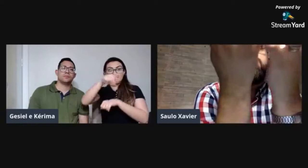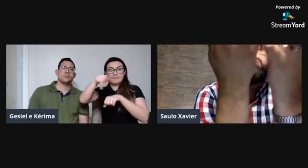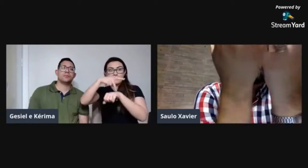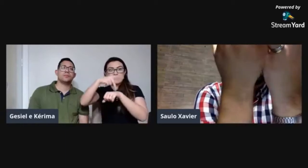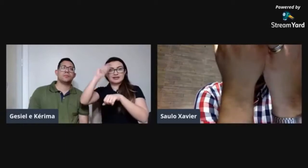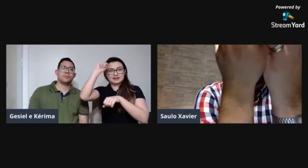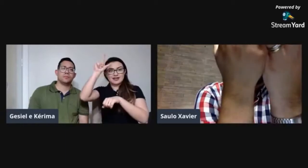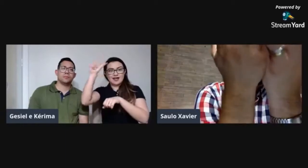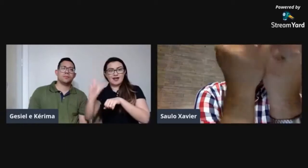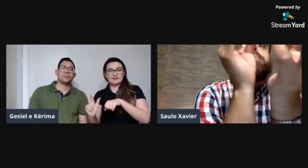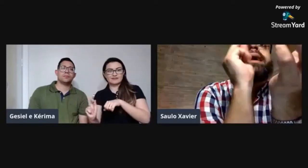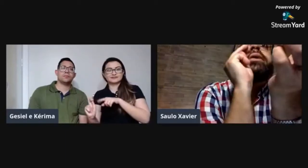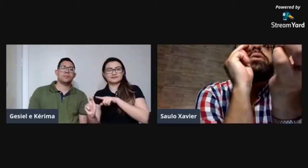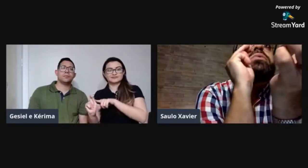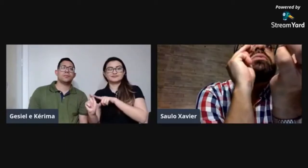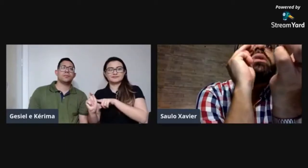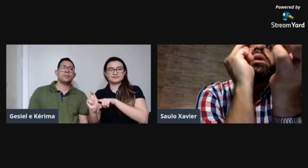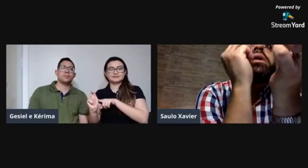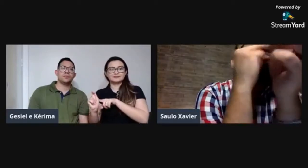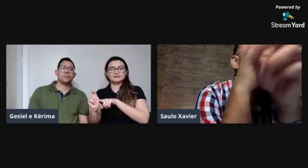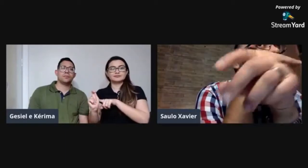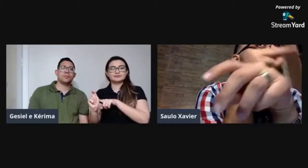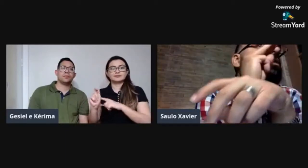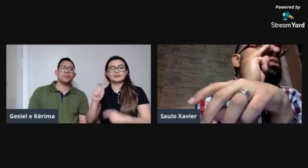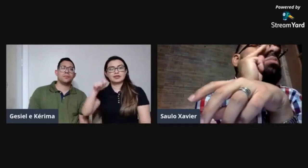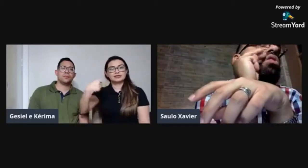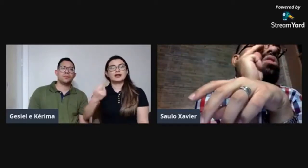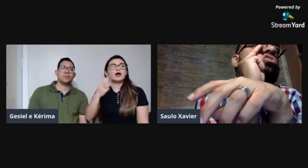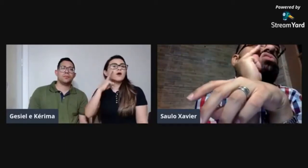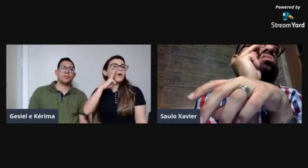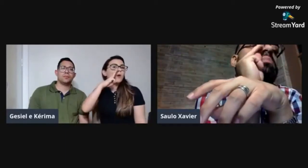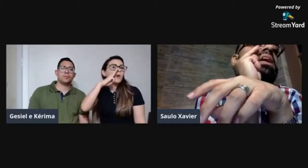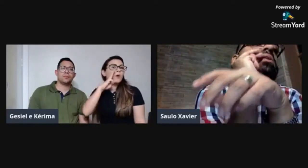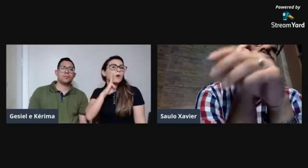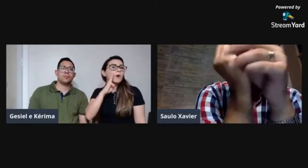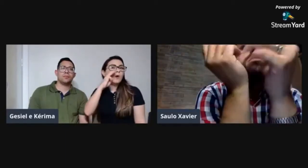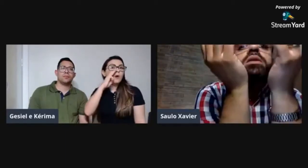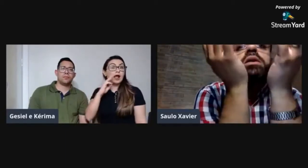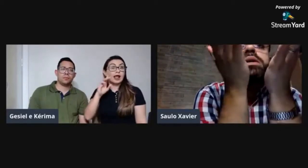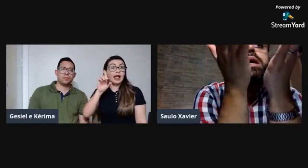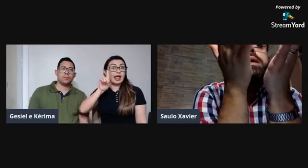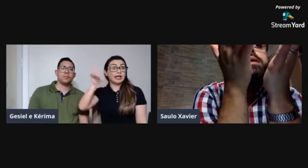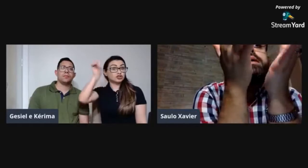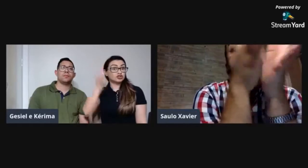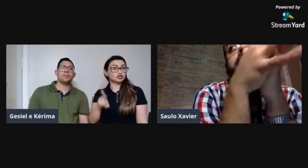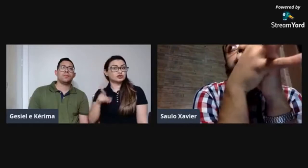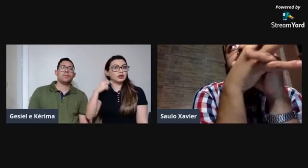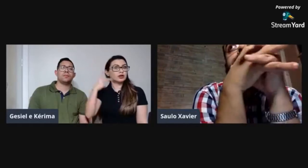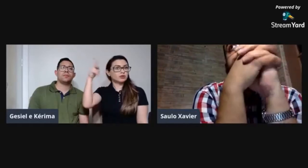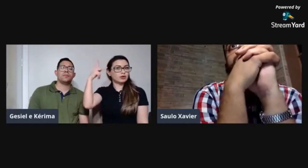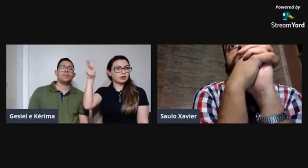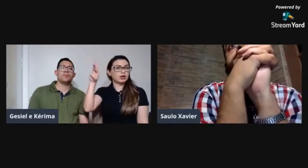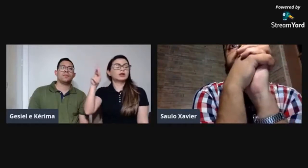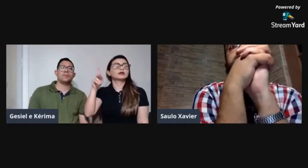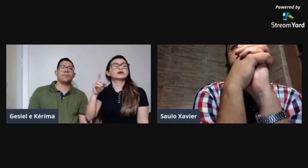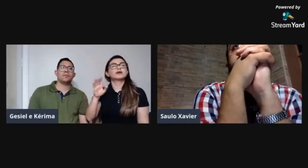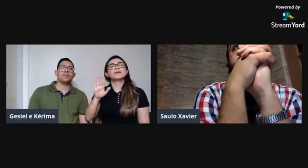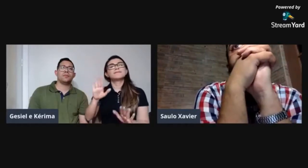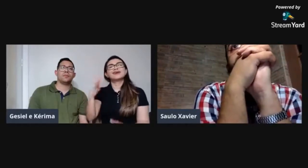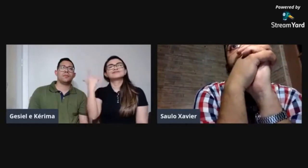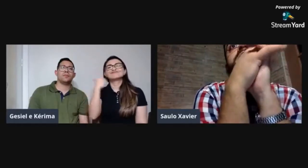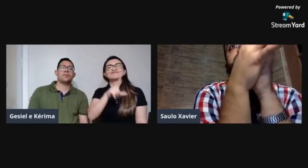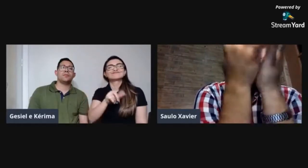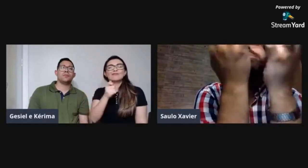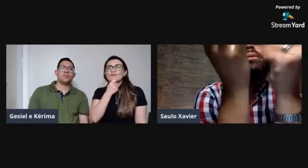onde está o nosso diretor global, o Michael, Emily aqui no bigode, Michael. E aí ela não conseguiu